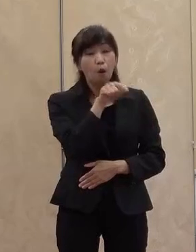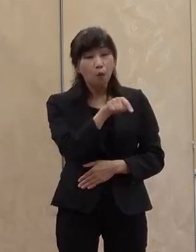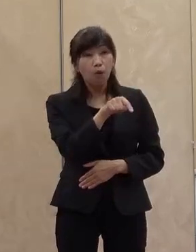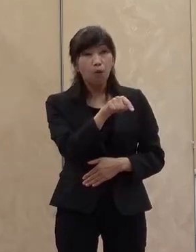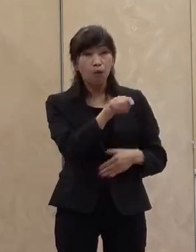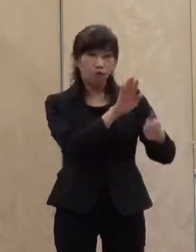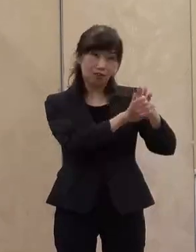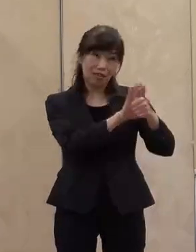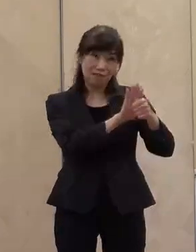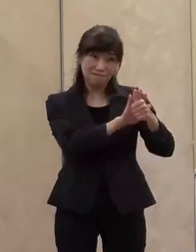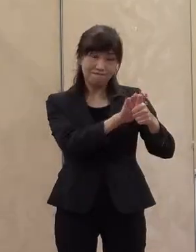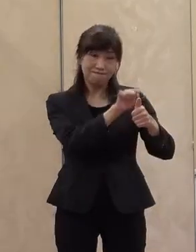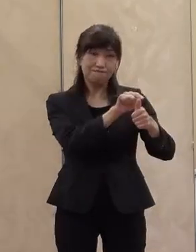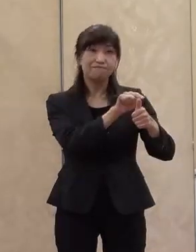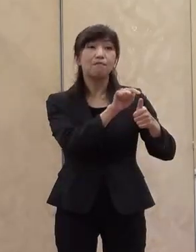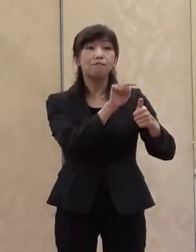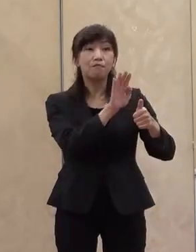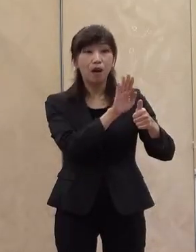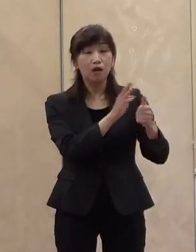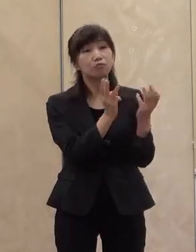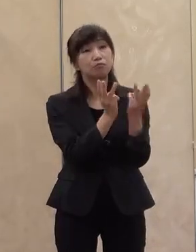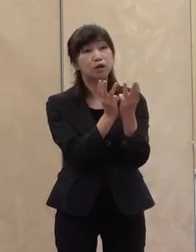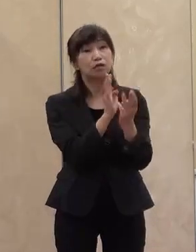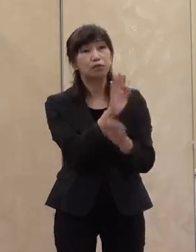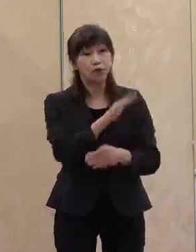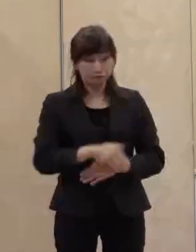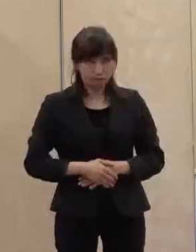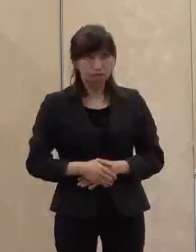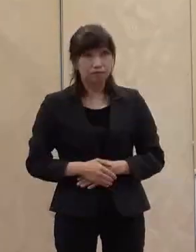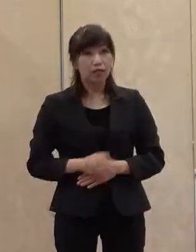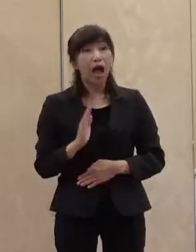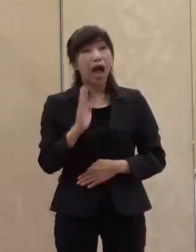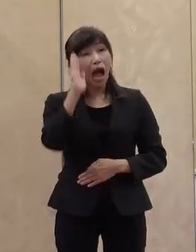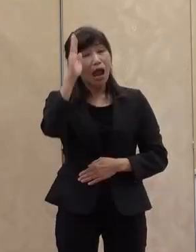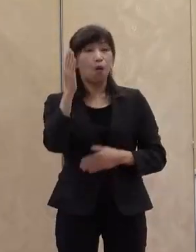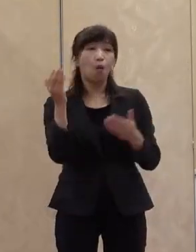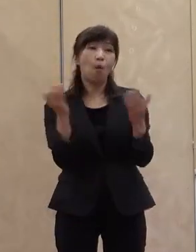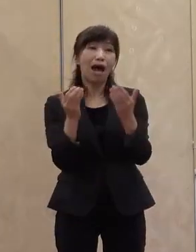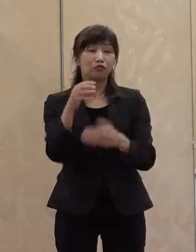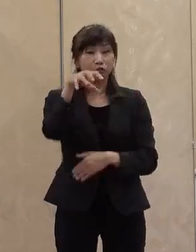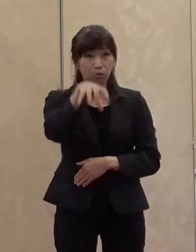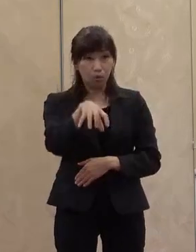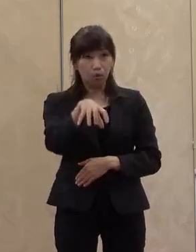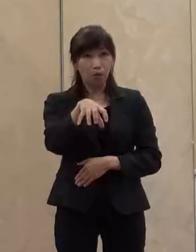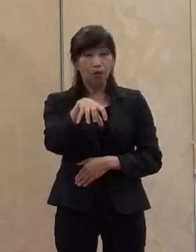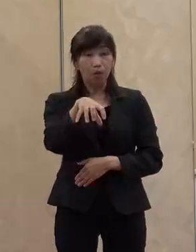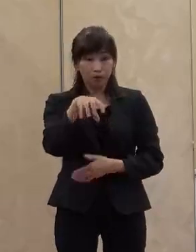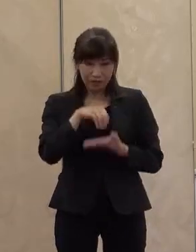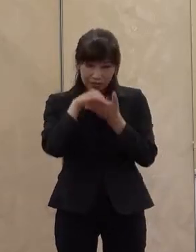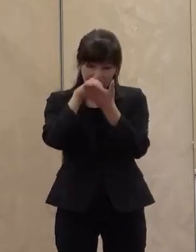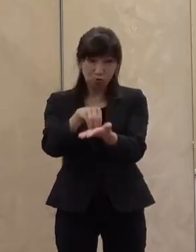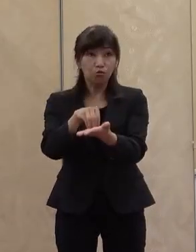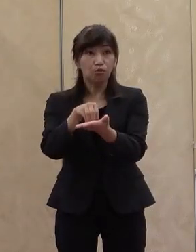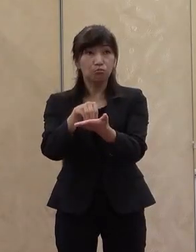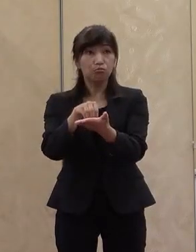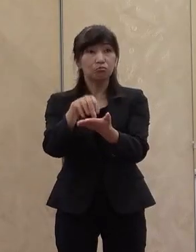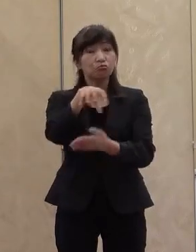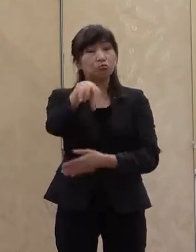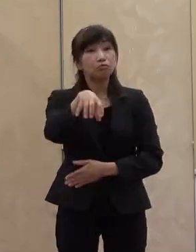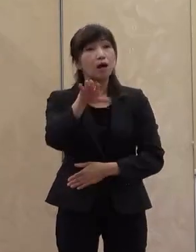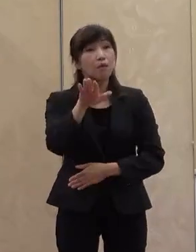をしていってぐるぐる回していく数字、それからハローワークで再就職をする、まあ、そういう数字もありますから、だいたいそれでやると